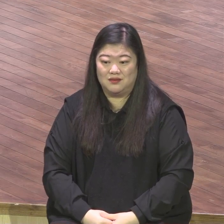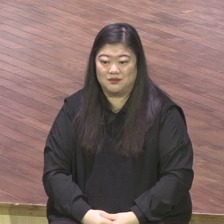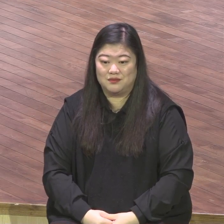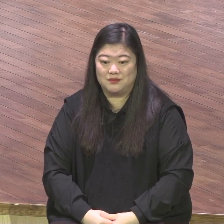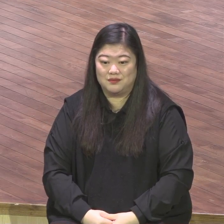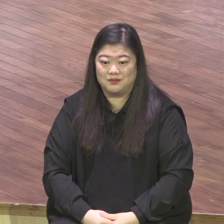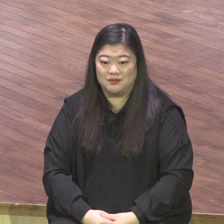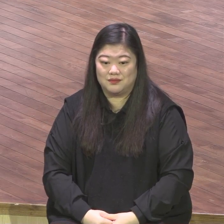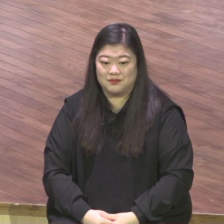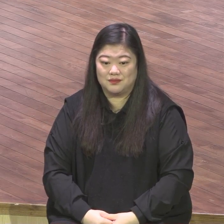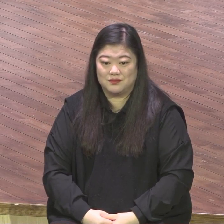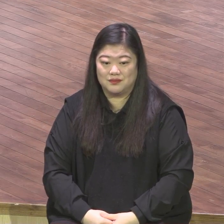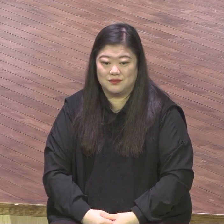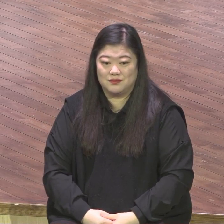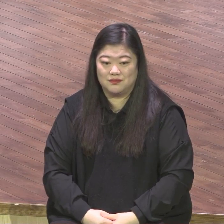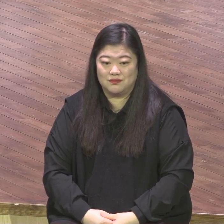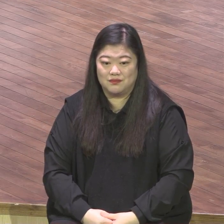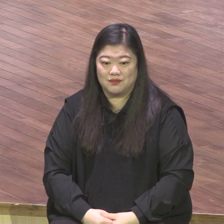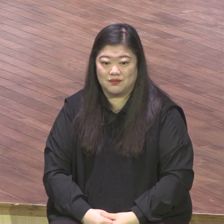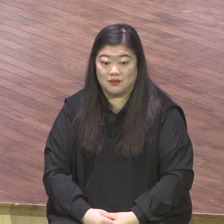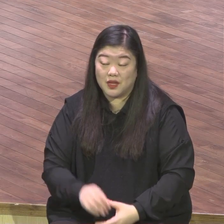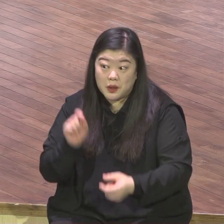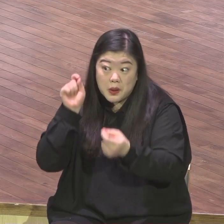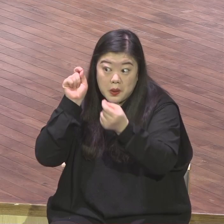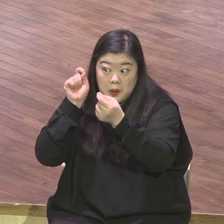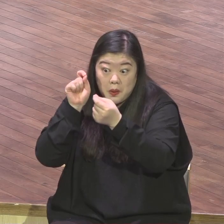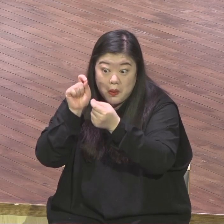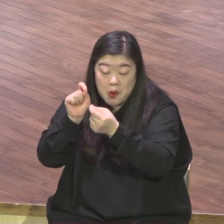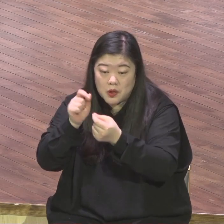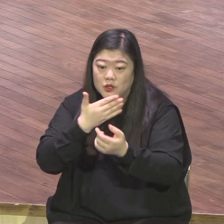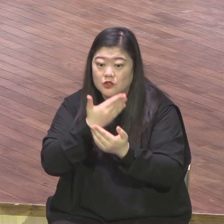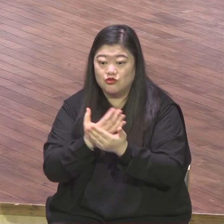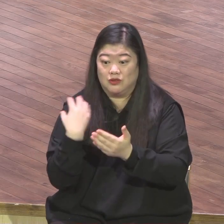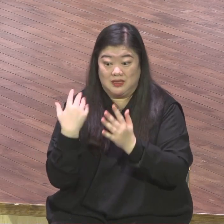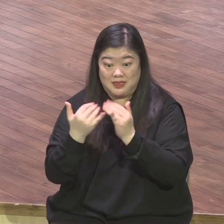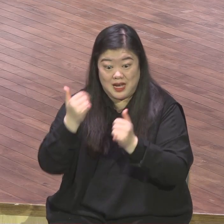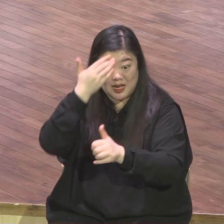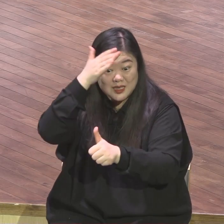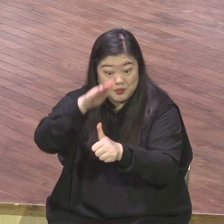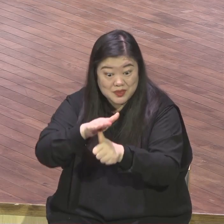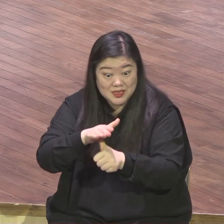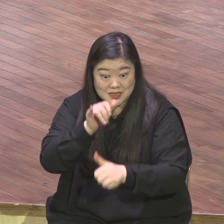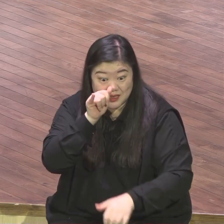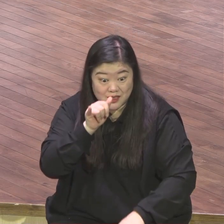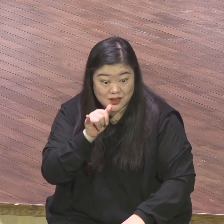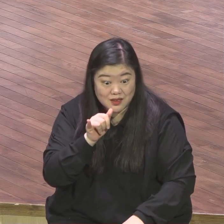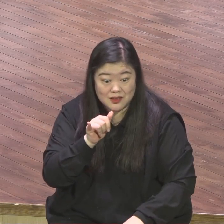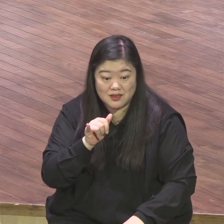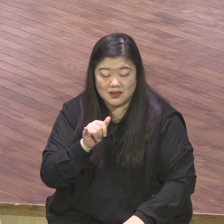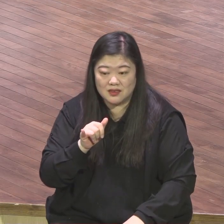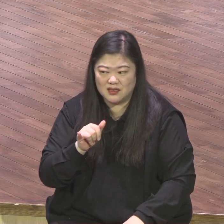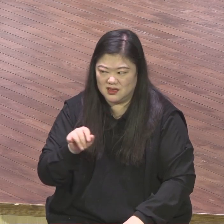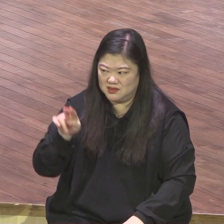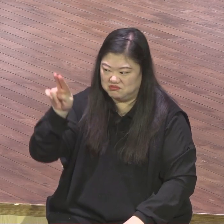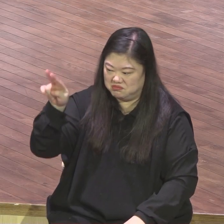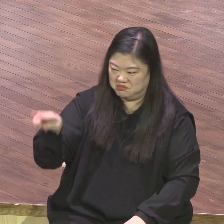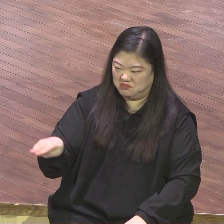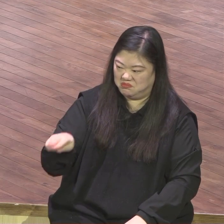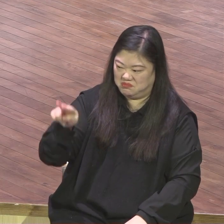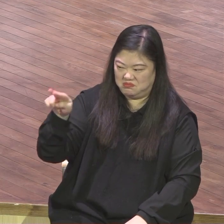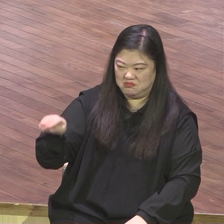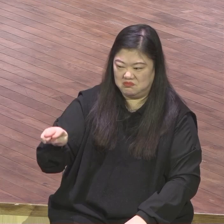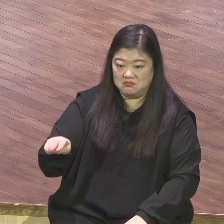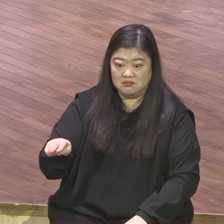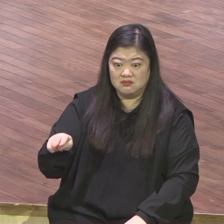그 임직 때문에 시험 당사 한 번도 없길 바랍니다. 시험 드는 것 자체가 틀린 거예요. 교회 권위 앞에 순종하고